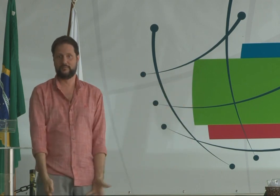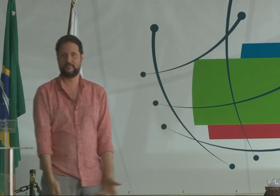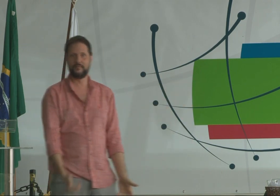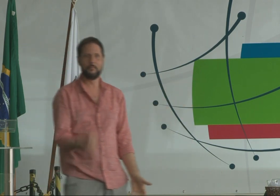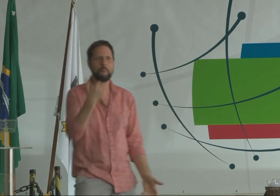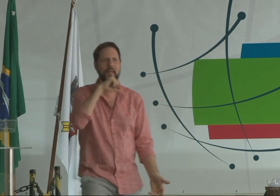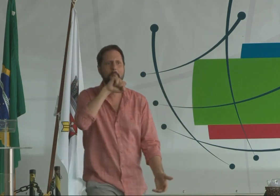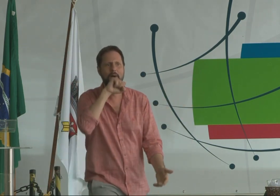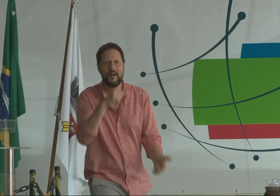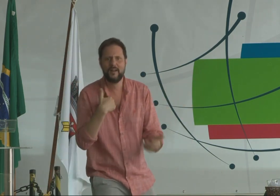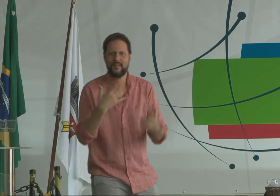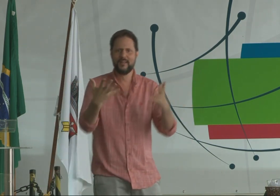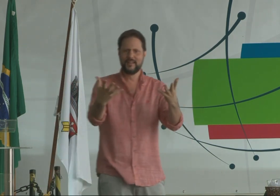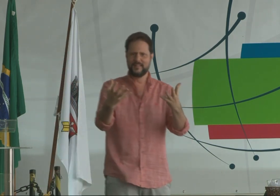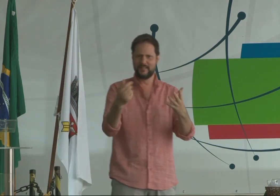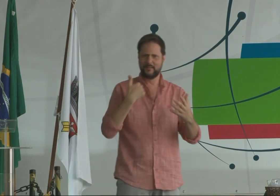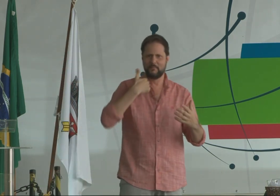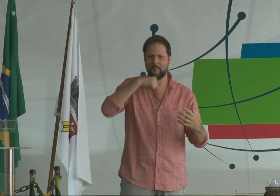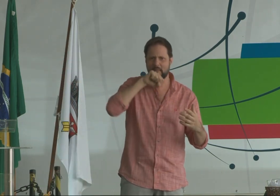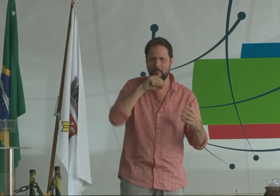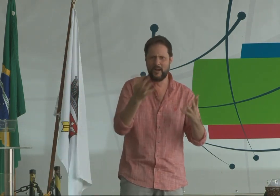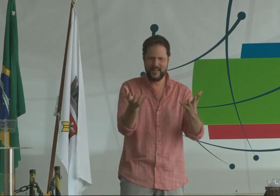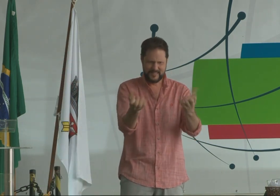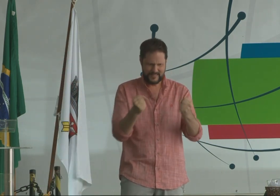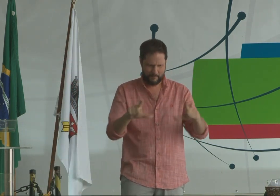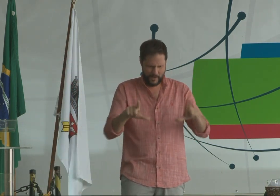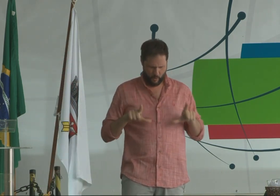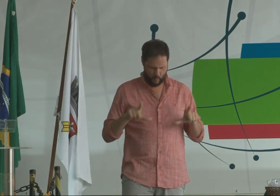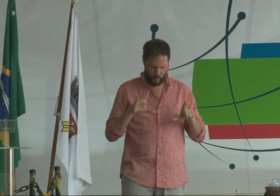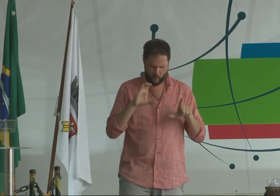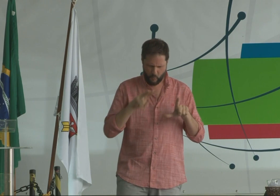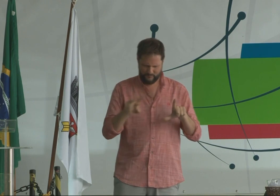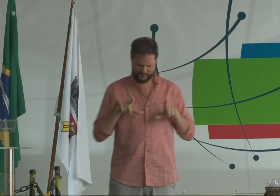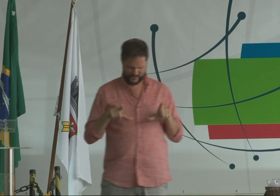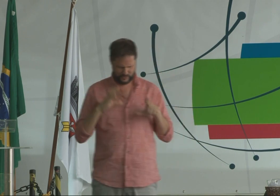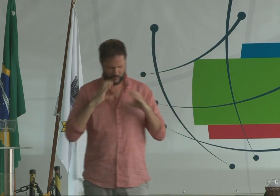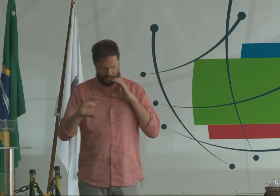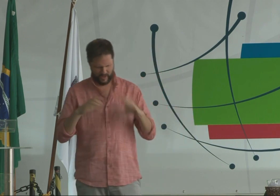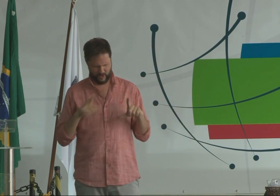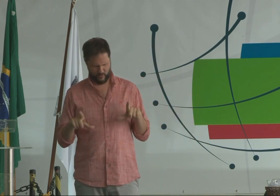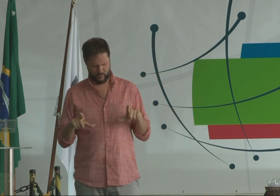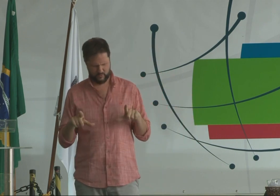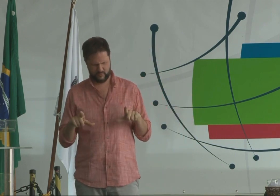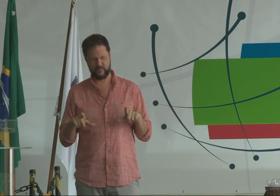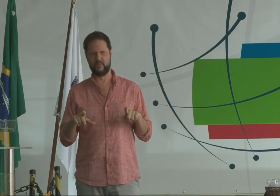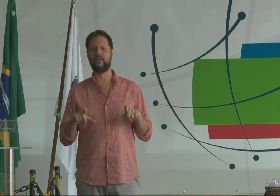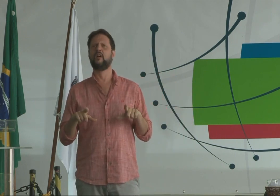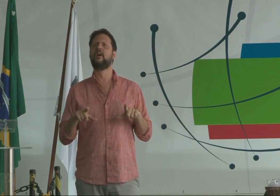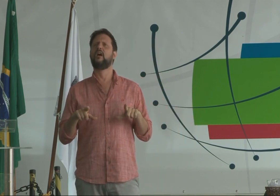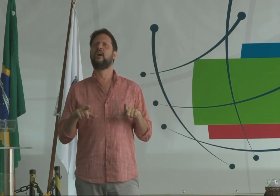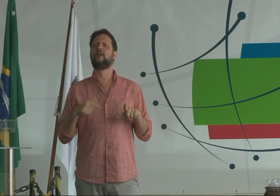E, mas... Então, era melhor que estivesse presente, fingindo que estava participando daquilo, do que ir embora pra casa, por exemplo.